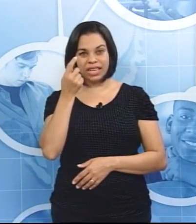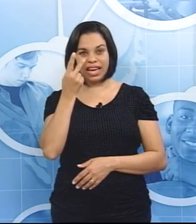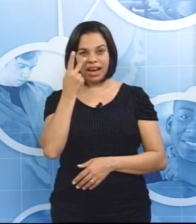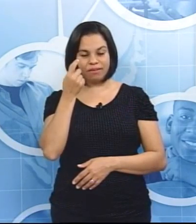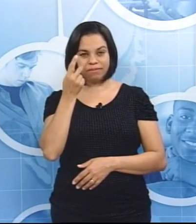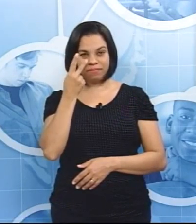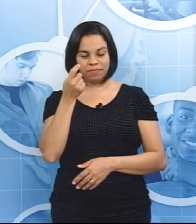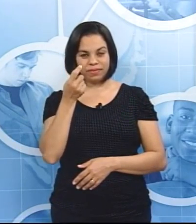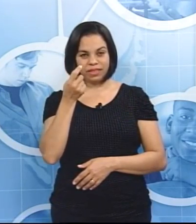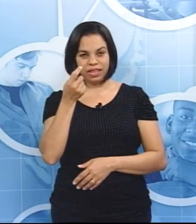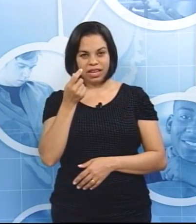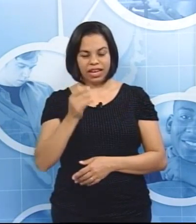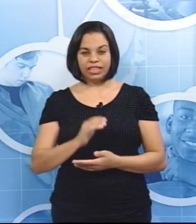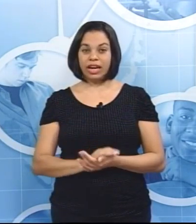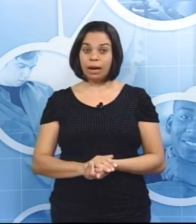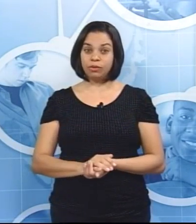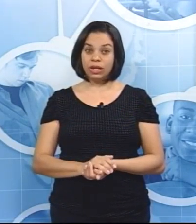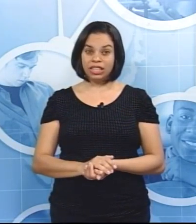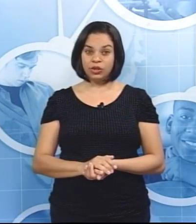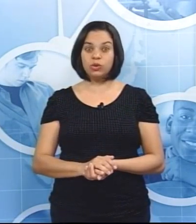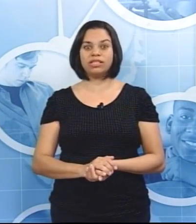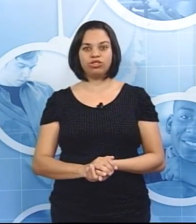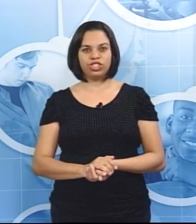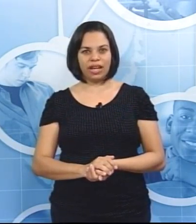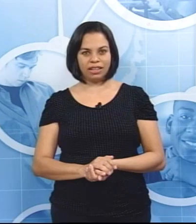Ceará. Então, recapitulando, o sinal de estado.